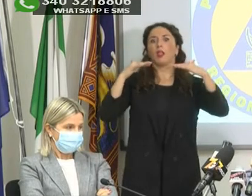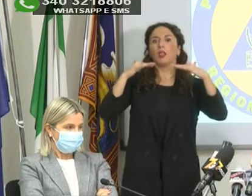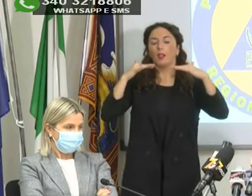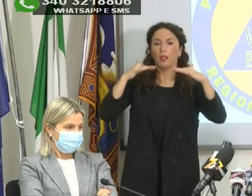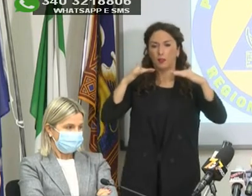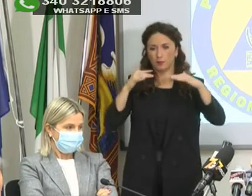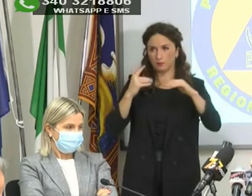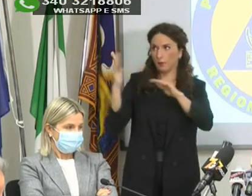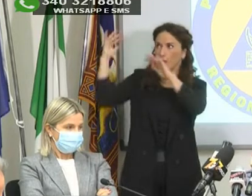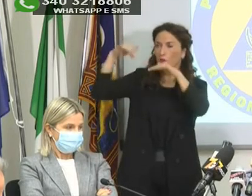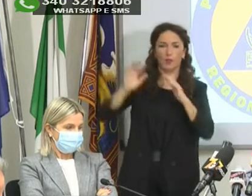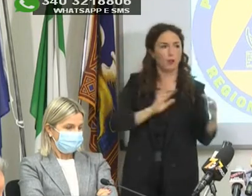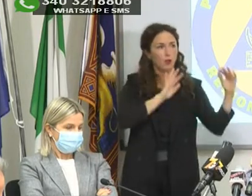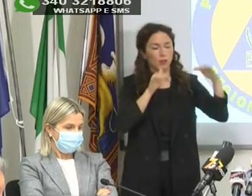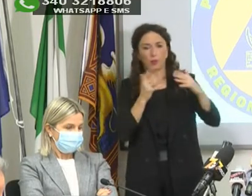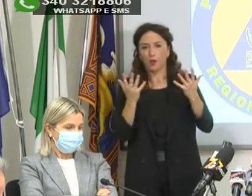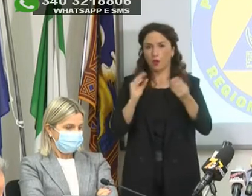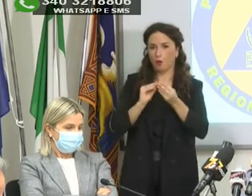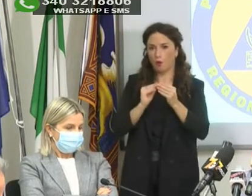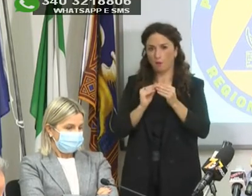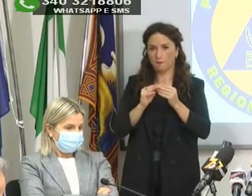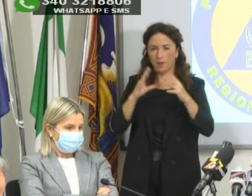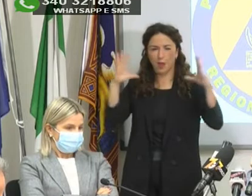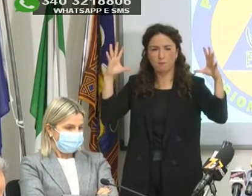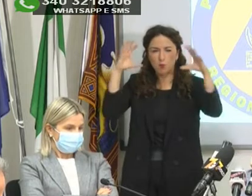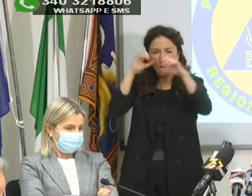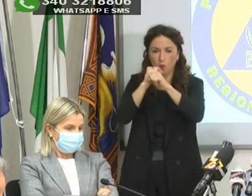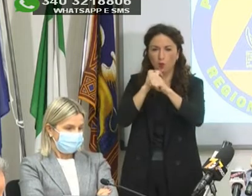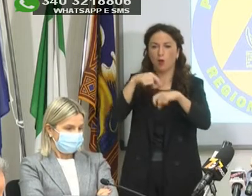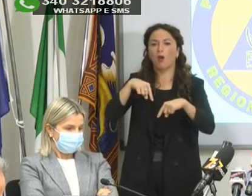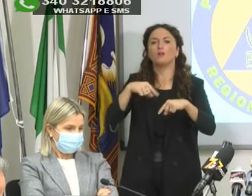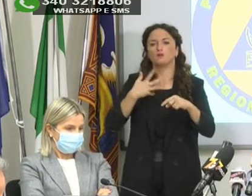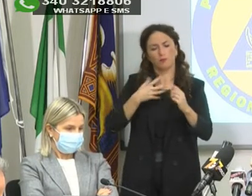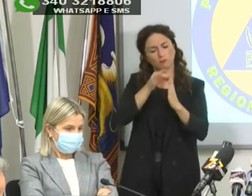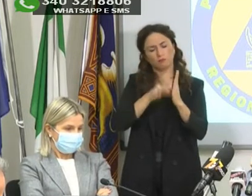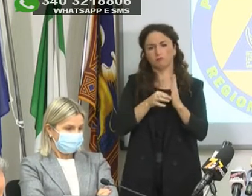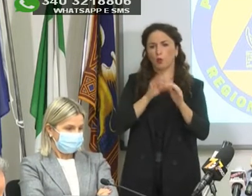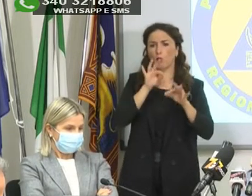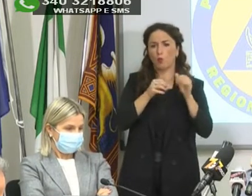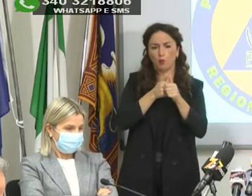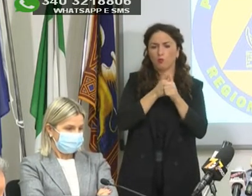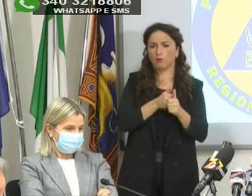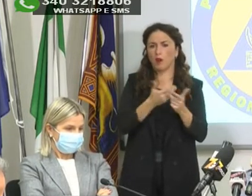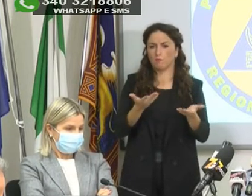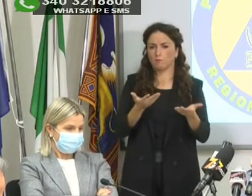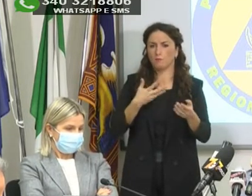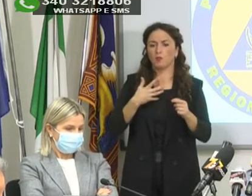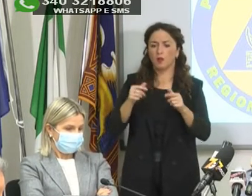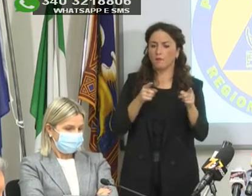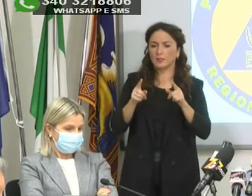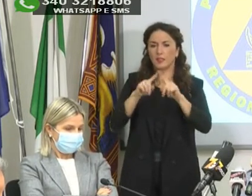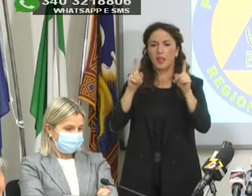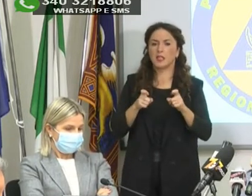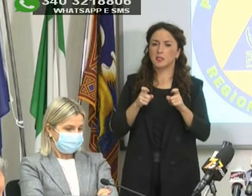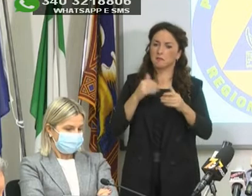da che parte arrivavano le onde, cioè, e c'era buio pesto. Adesso abbiamo protocolli di cura, abbiamo una fase di test